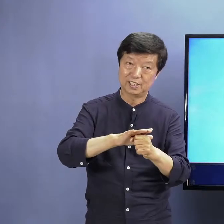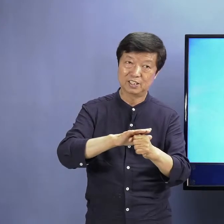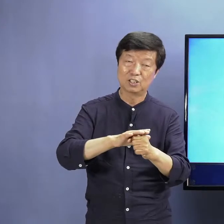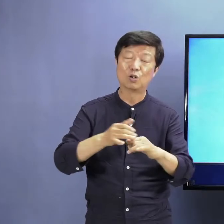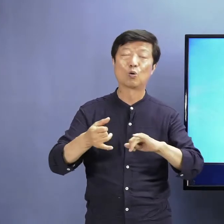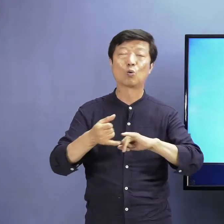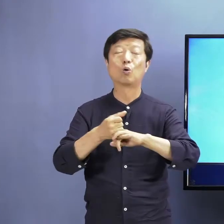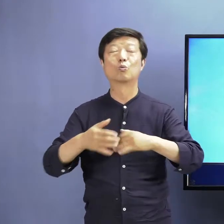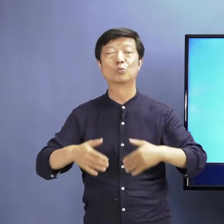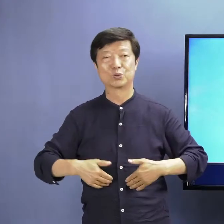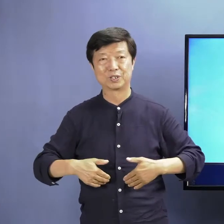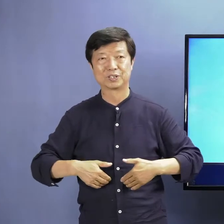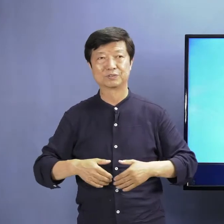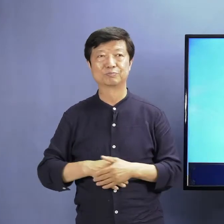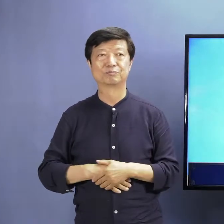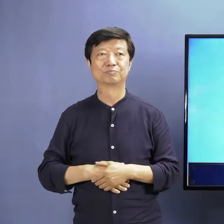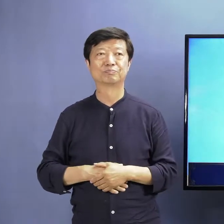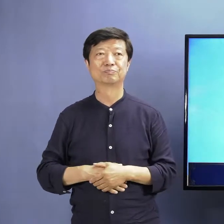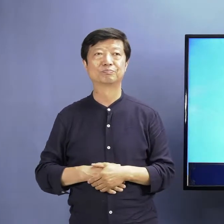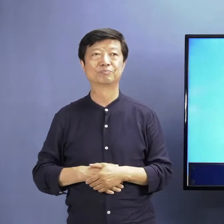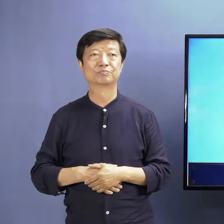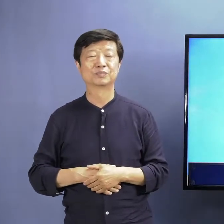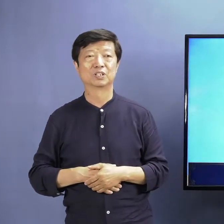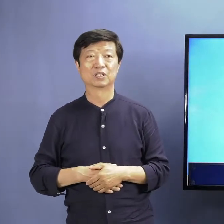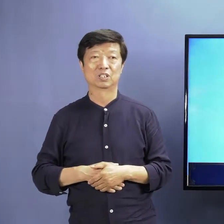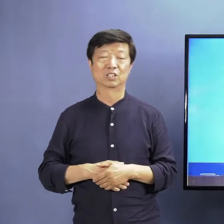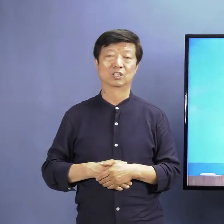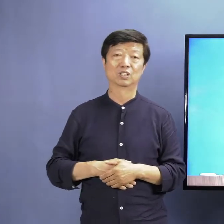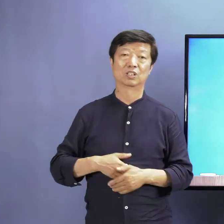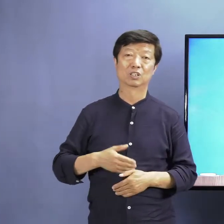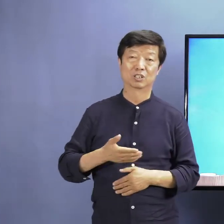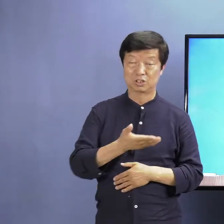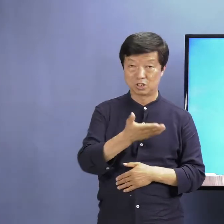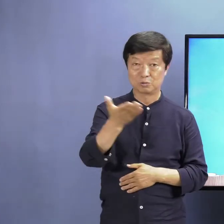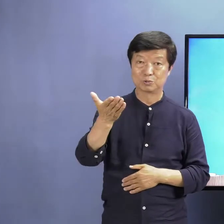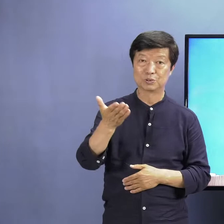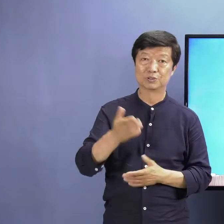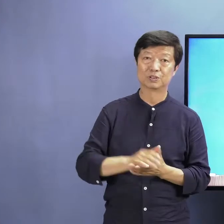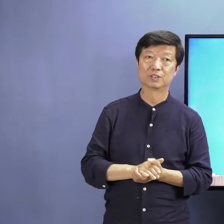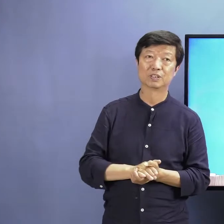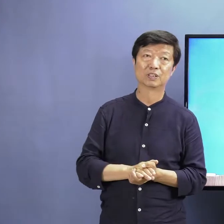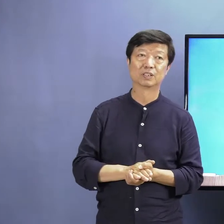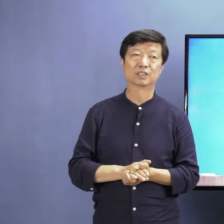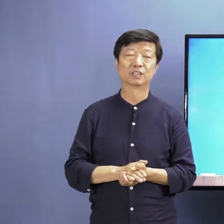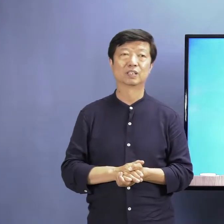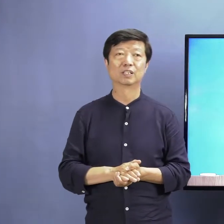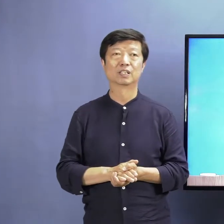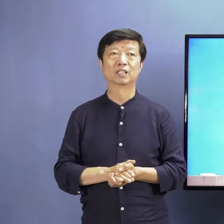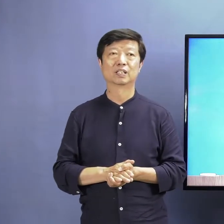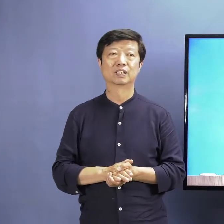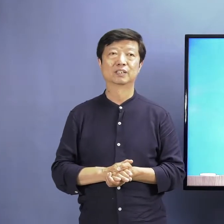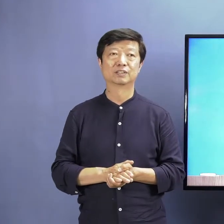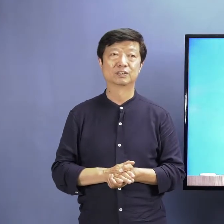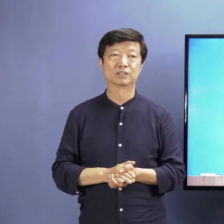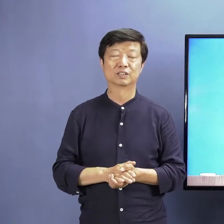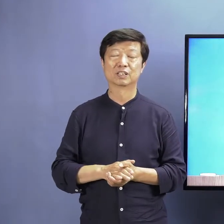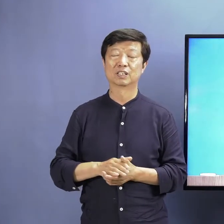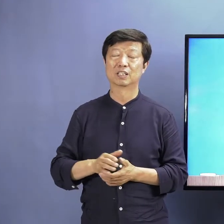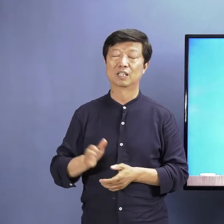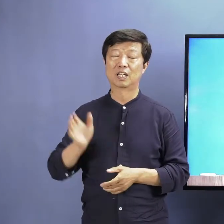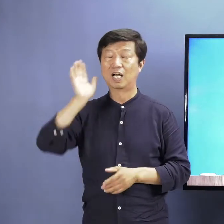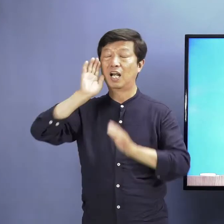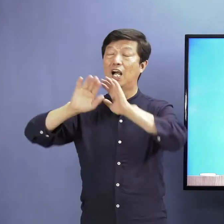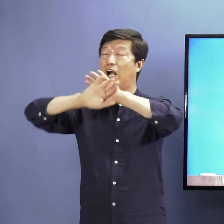여러분, 그 한때 굉장히 은혜를 끼쳤던 그 헤븐리 맨이라는 책이 있죠, 그렇죠? 하늘에 속한 사람.